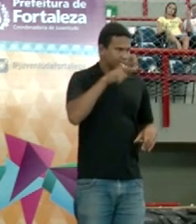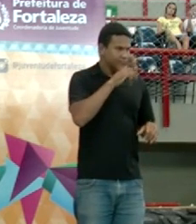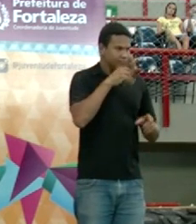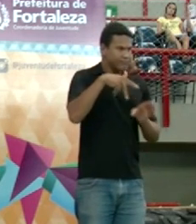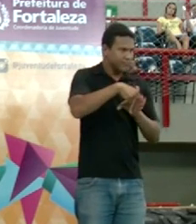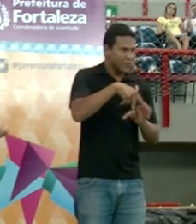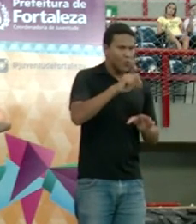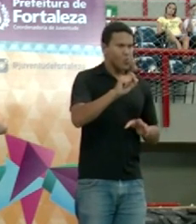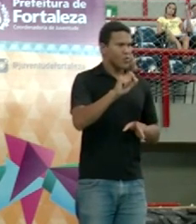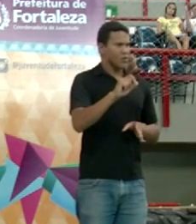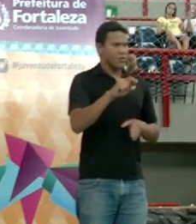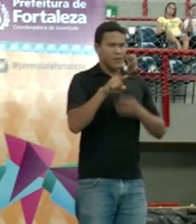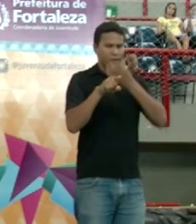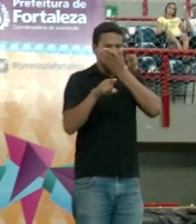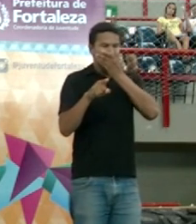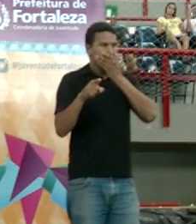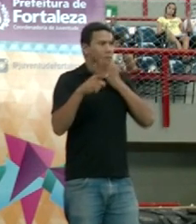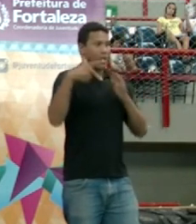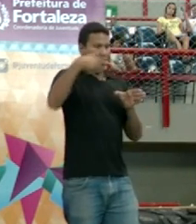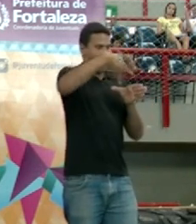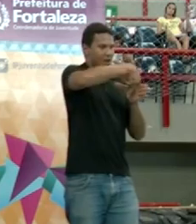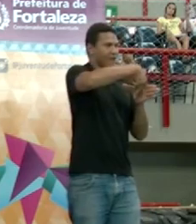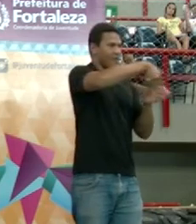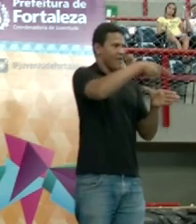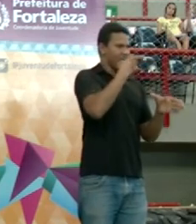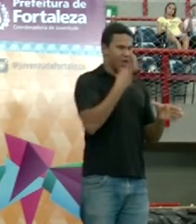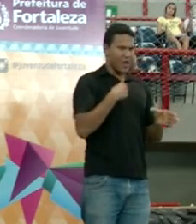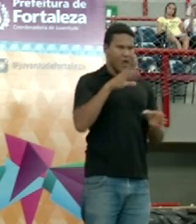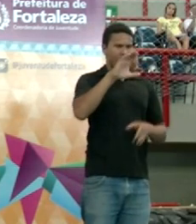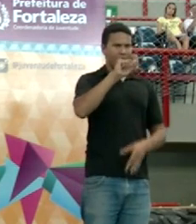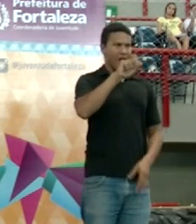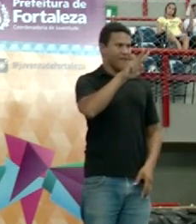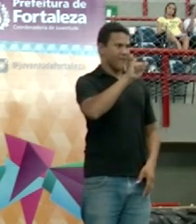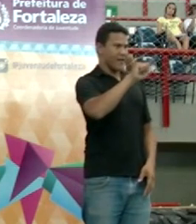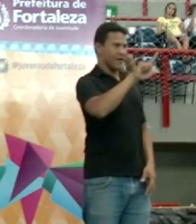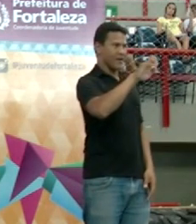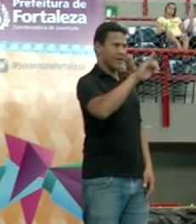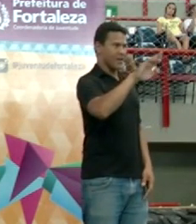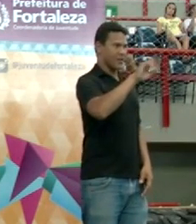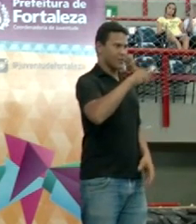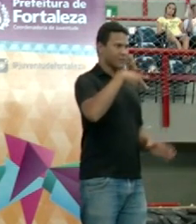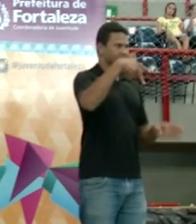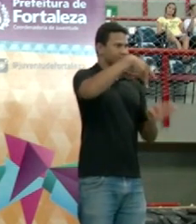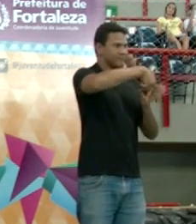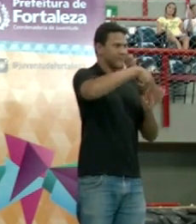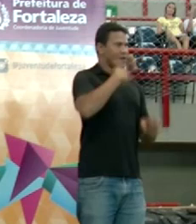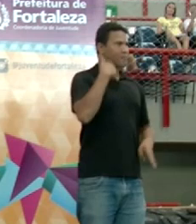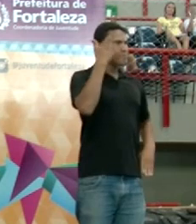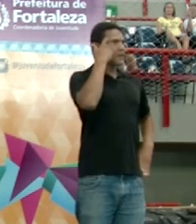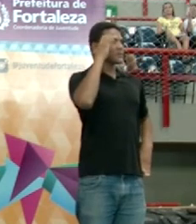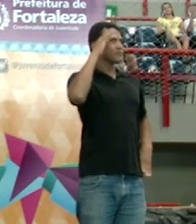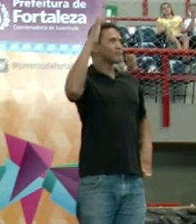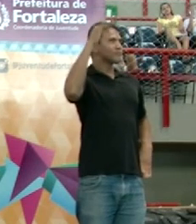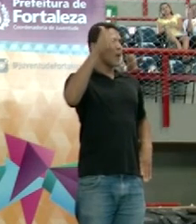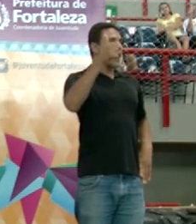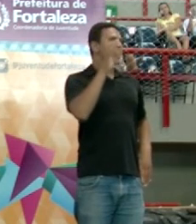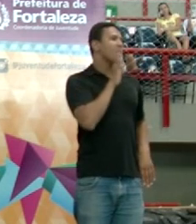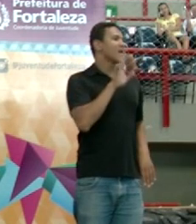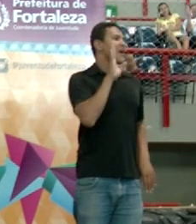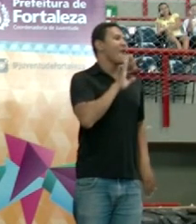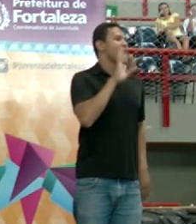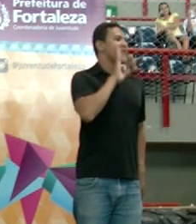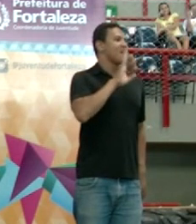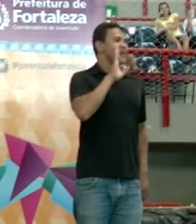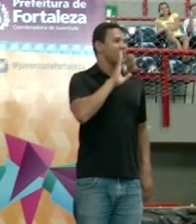Boa, uma figura de bom caráter. Até hoje, quando a gente fala cavaleiro, a gente já vê uma imagem de uma pessoa bacana. A gente não consegue visualizar o cavaleiro um